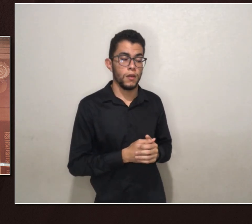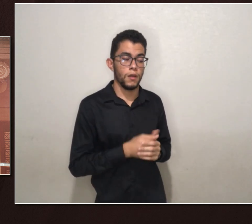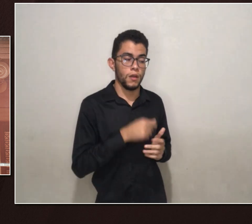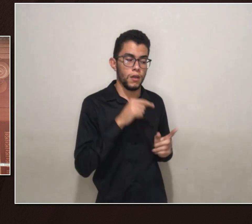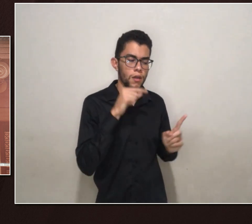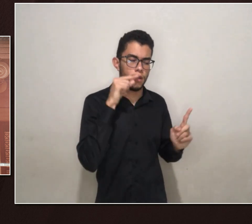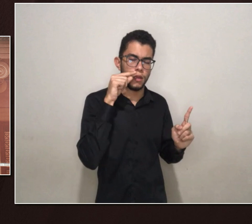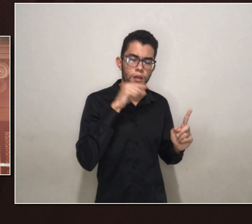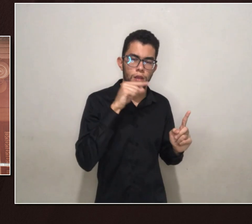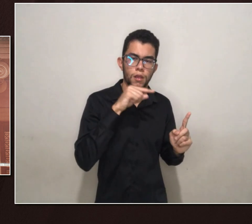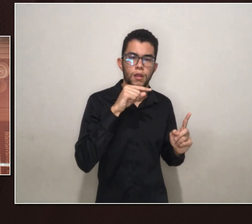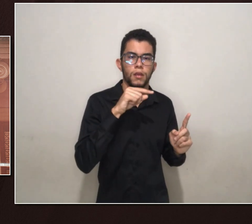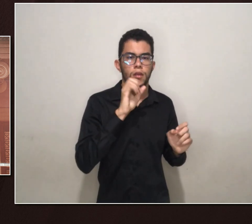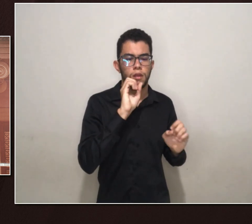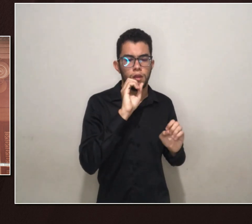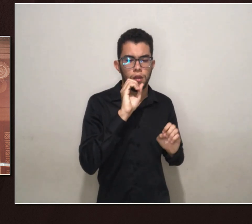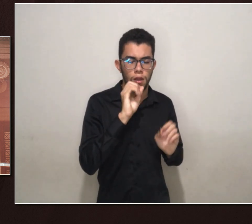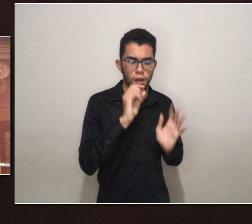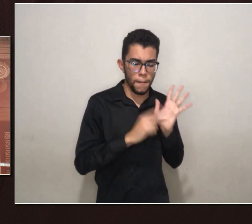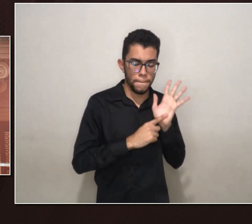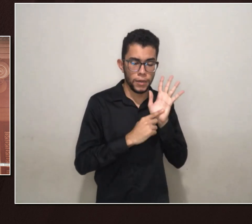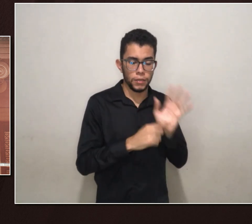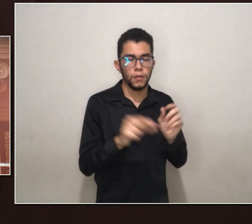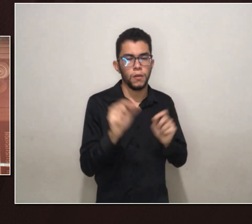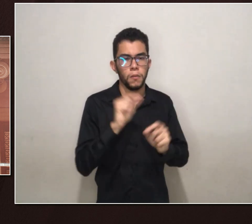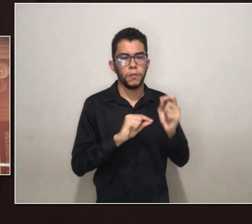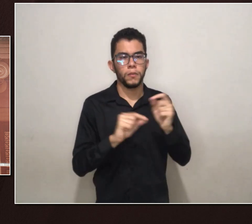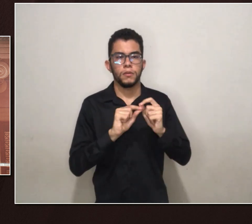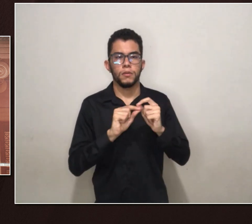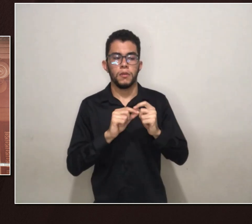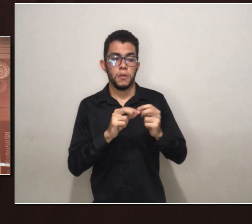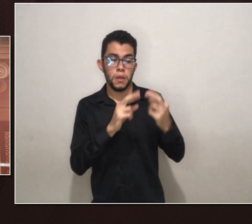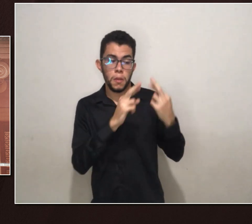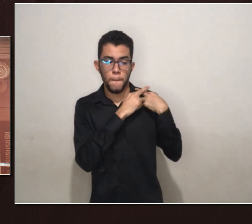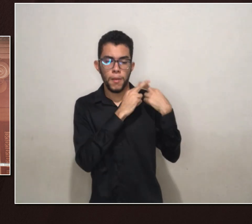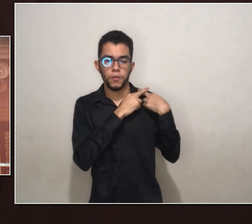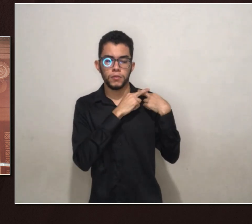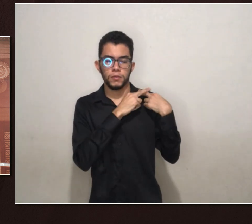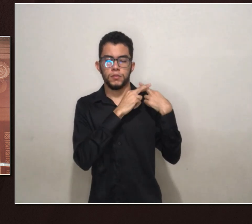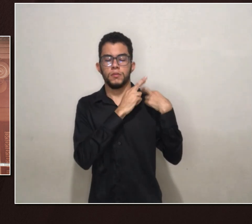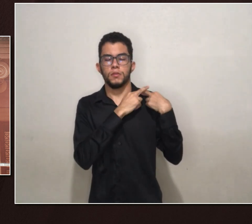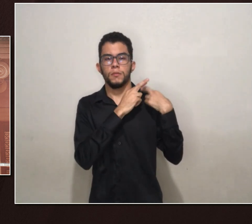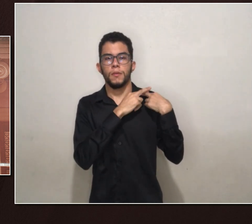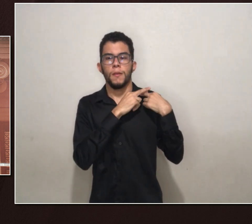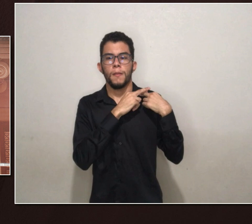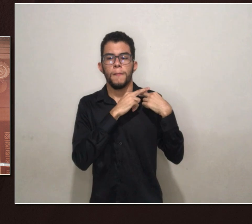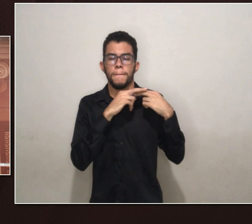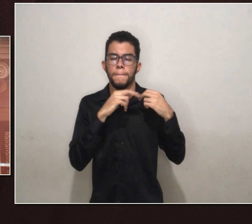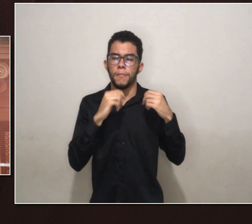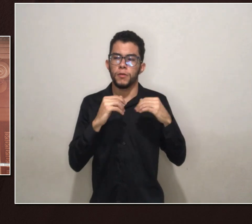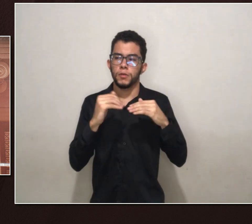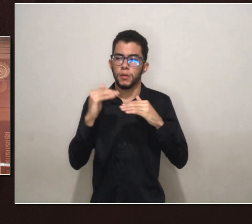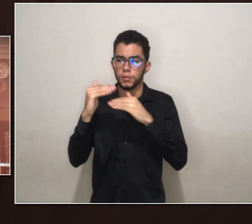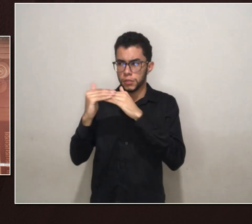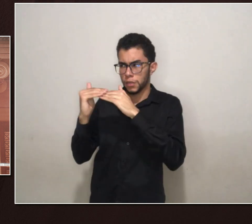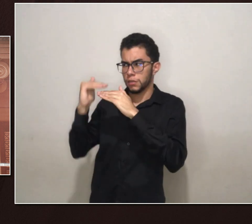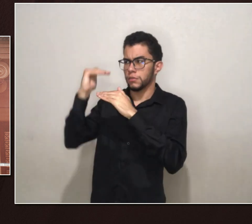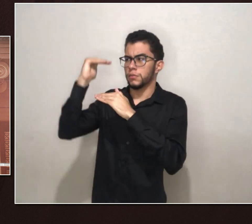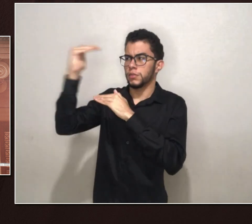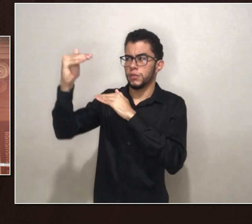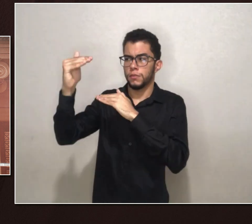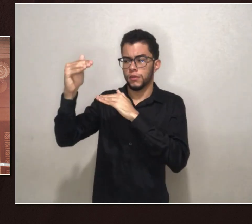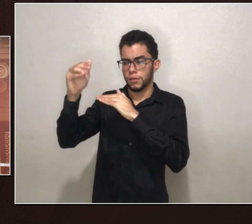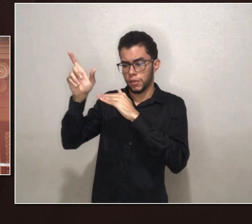deve haver um clero sobre os leigos, né? O clero é aquele que conhece a palavra de